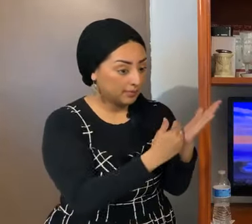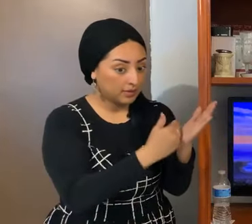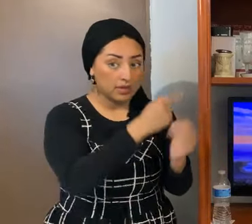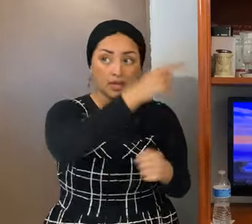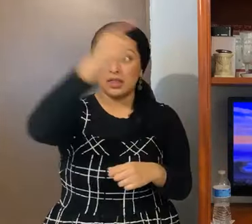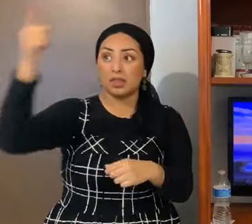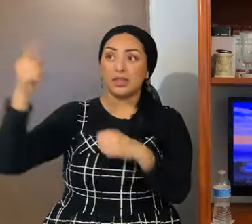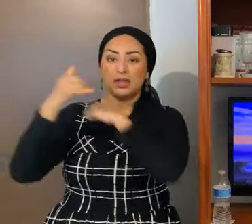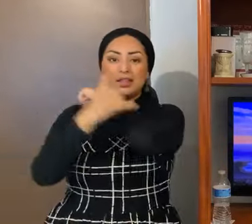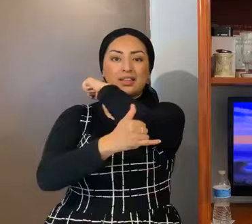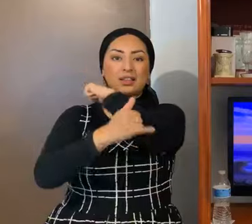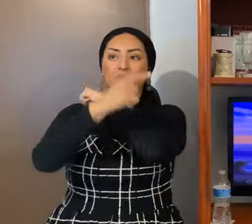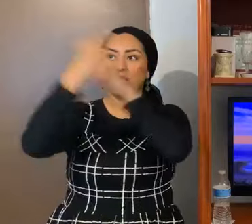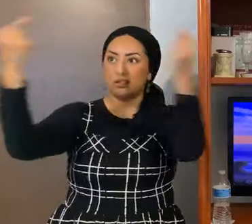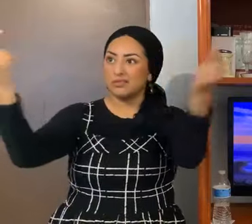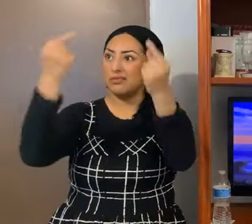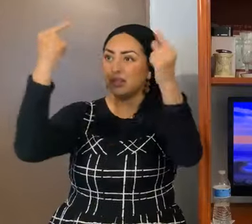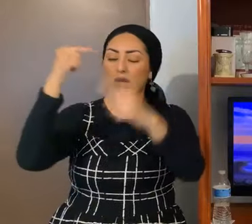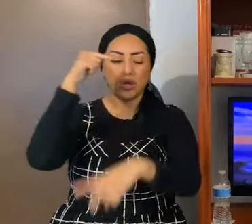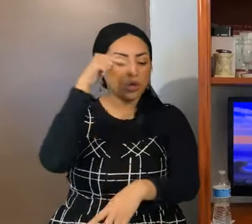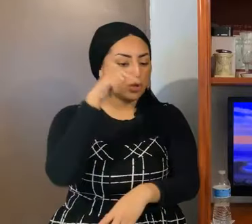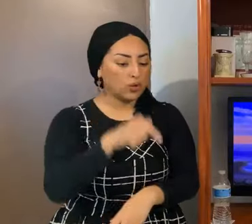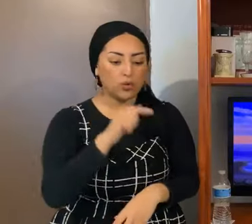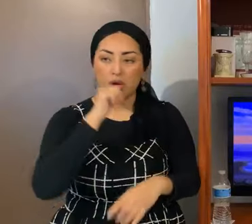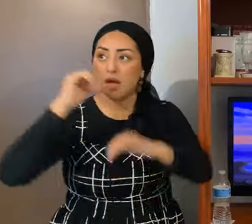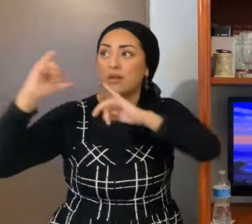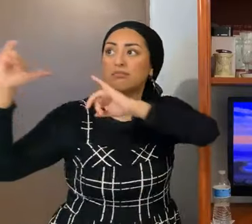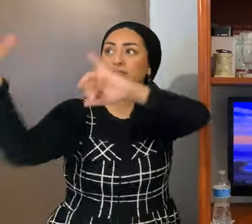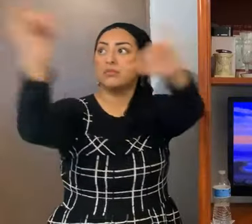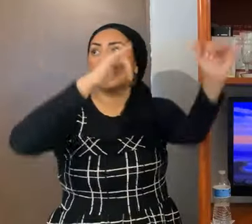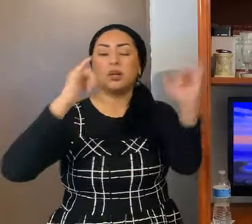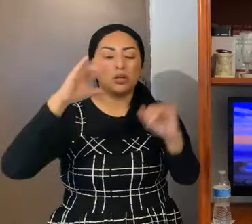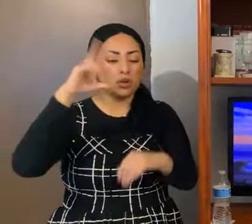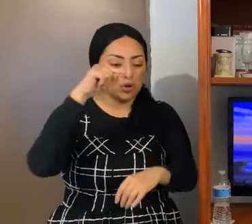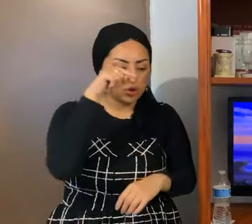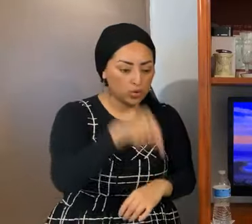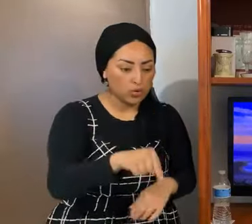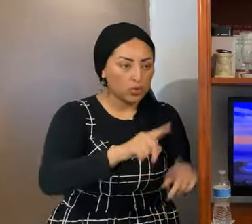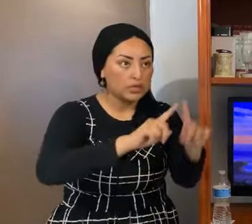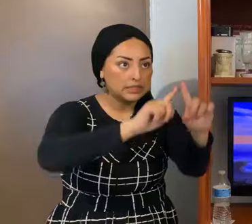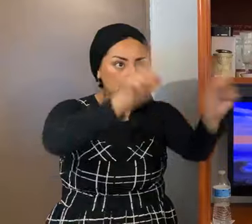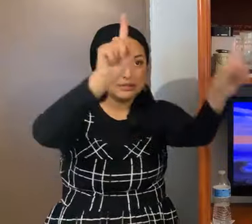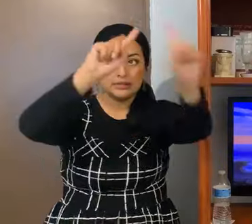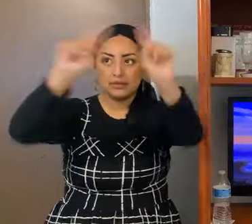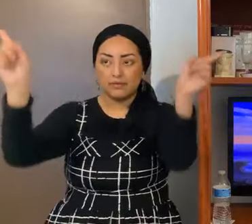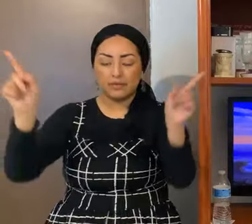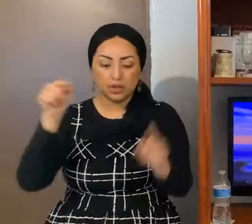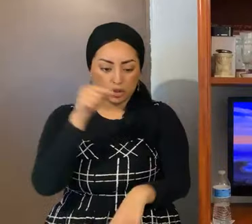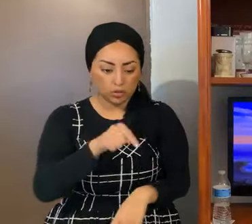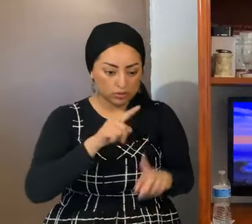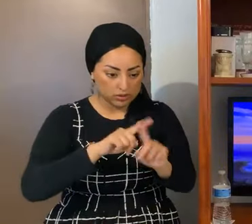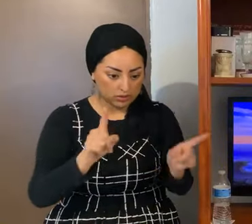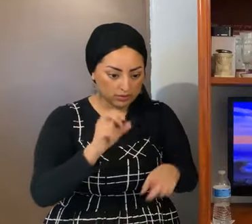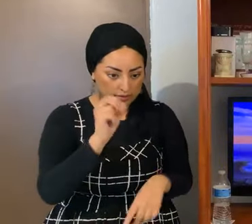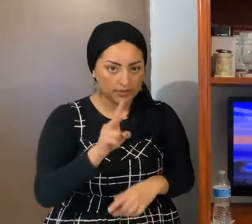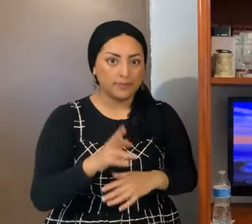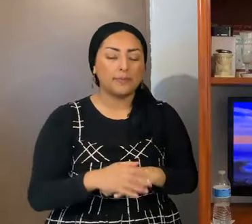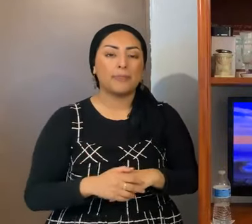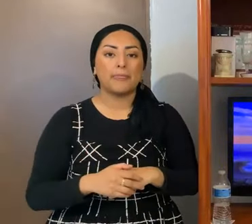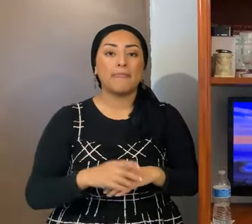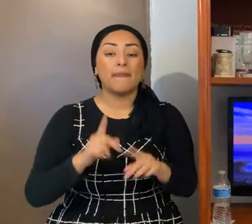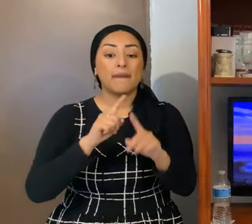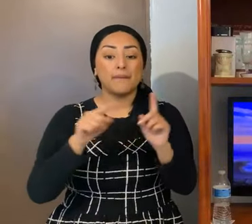las naciones que yo he hecho delante de vosotros. O sea, por haber cometido este pecado, esas naciones fueron expulsadas de ahí. Y la tierra